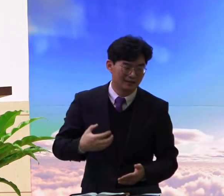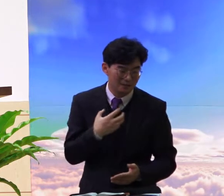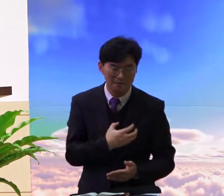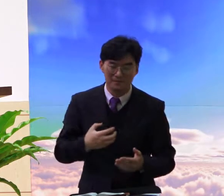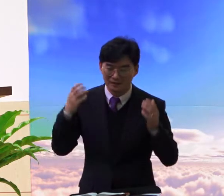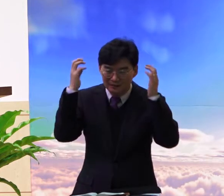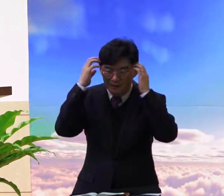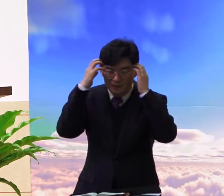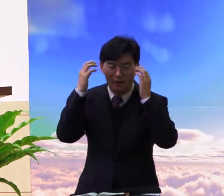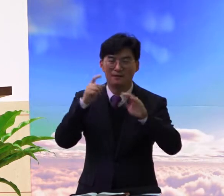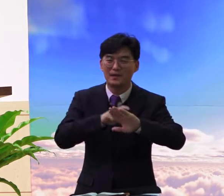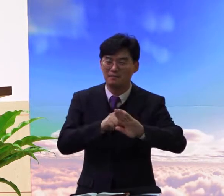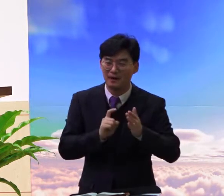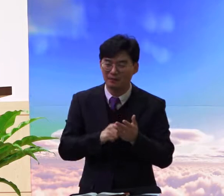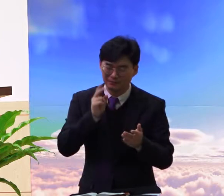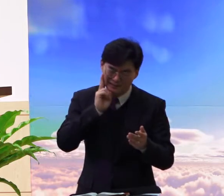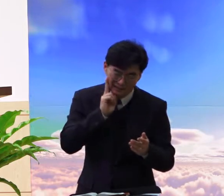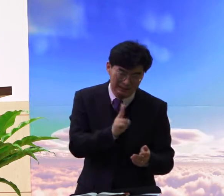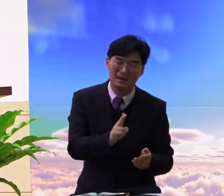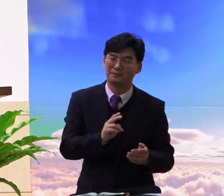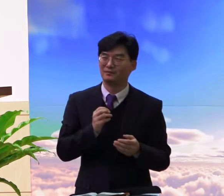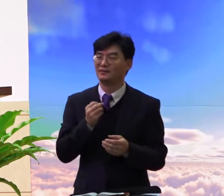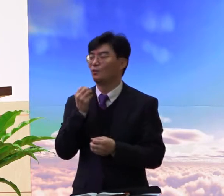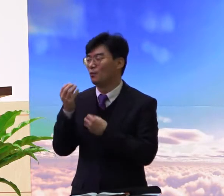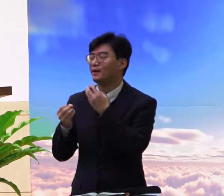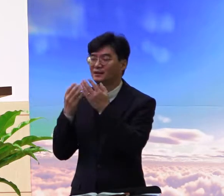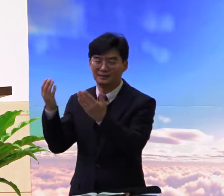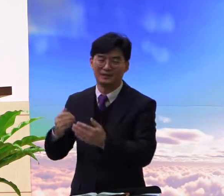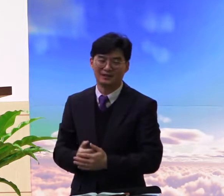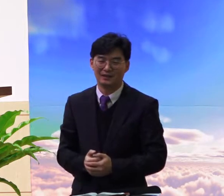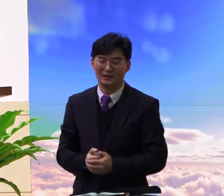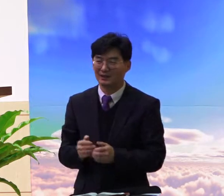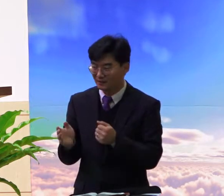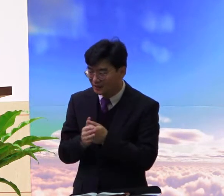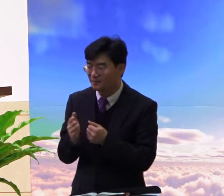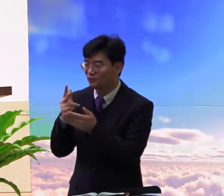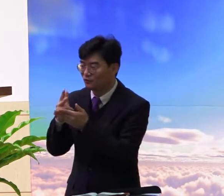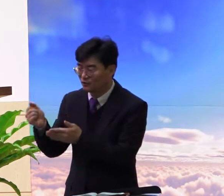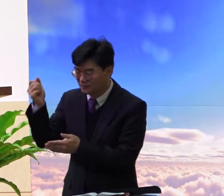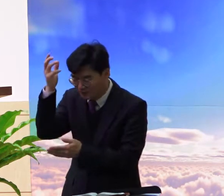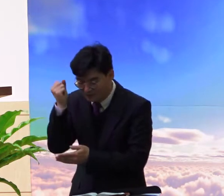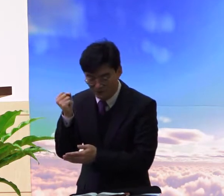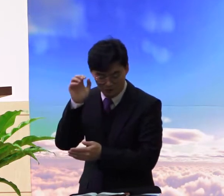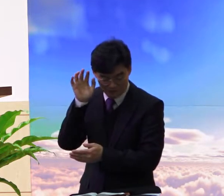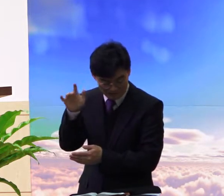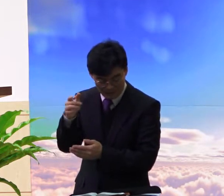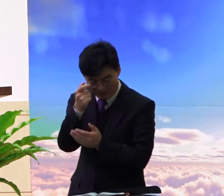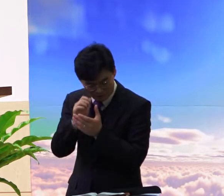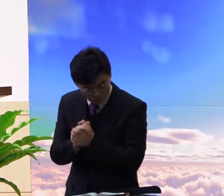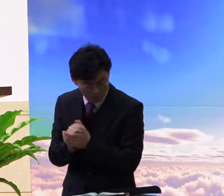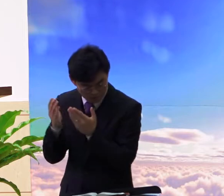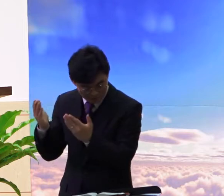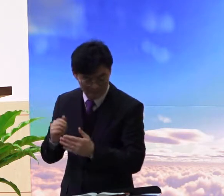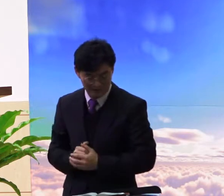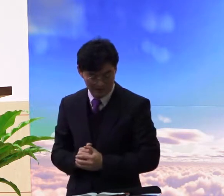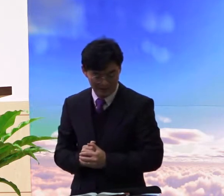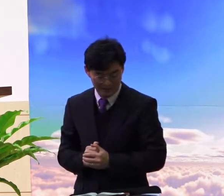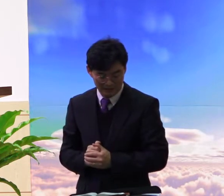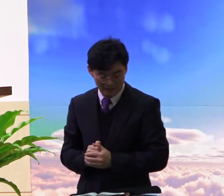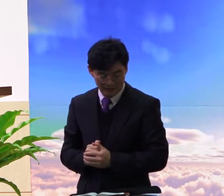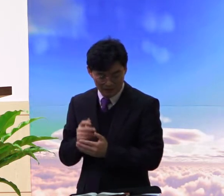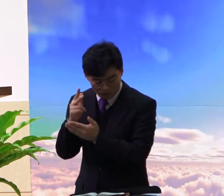내 마음이 내 속에서 참담하니이다. 그래서 주님을 기억하고 주님이 행하신 일을